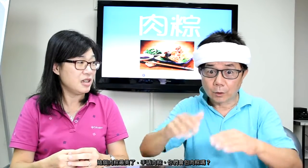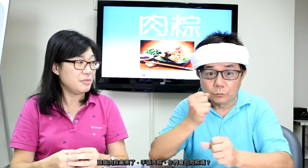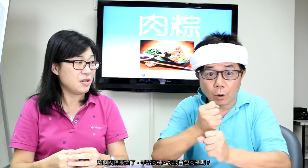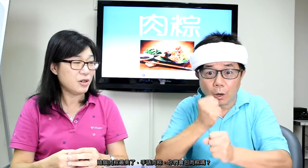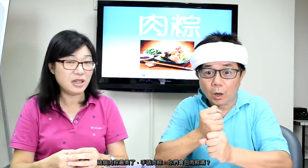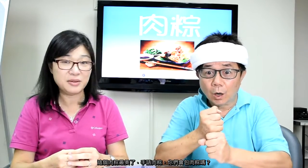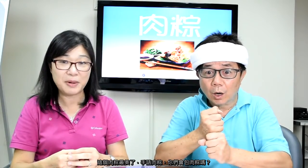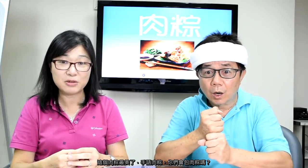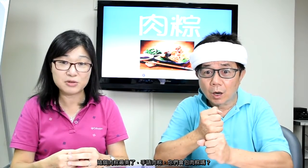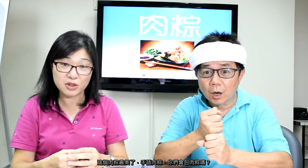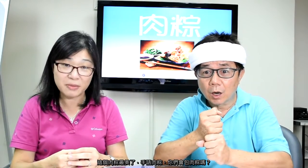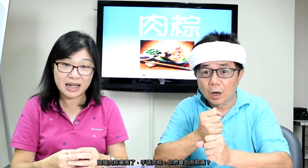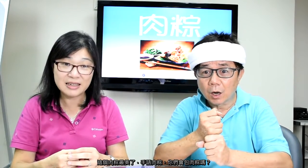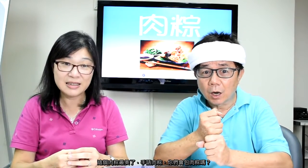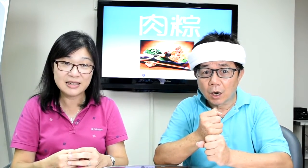你们会包肉粽吗？